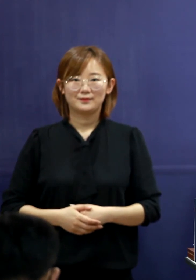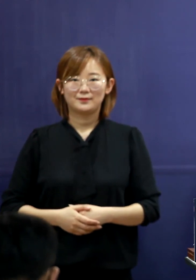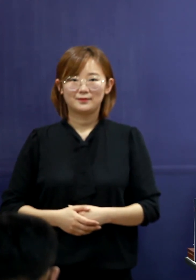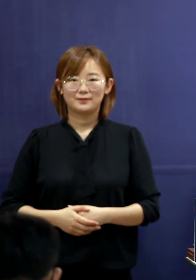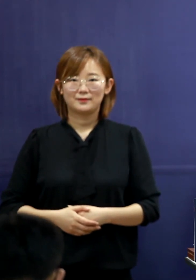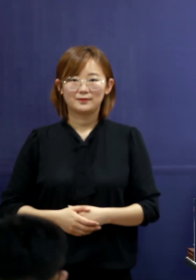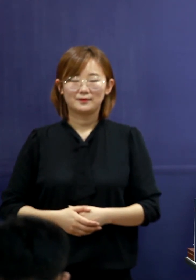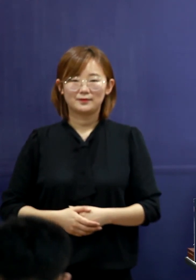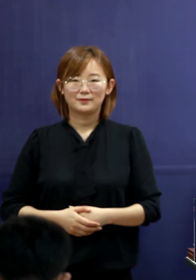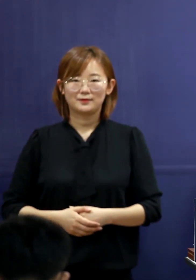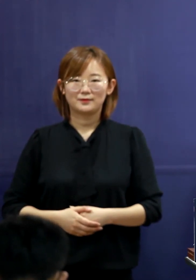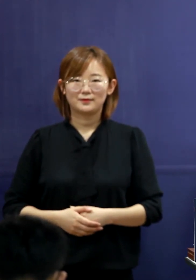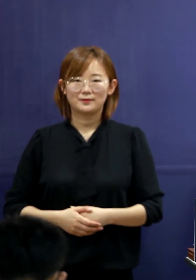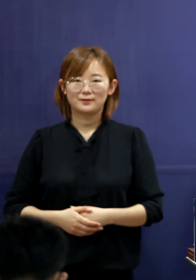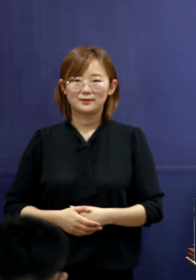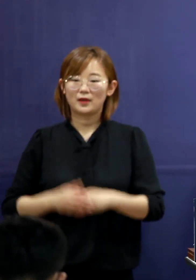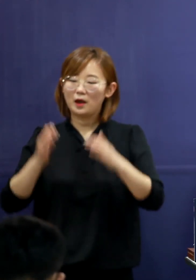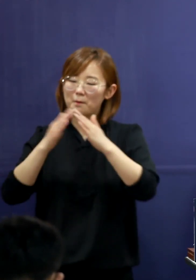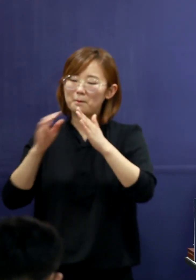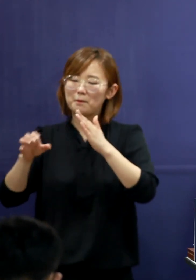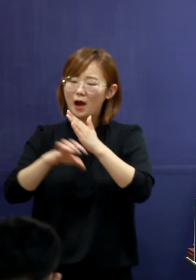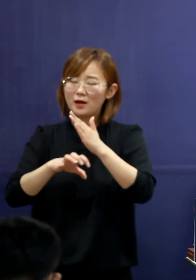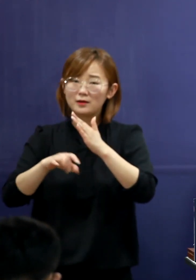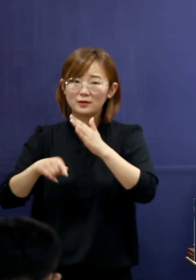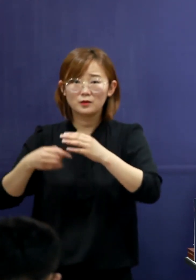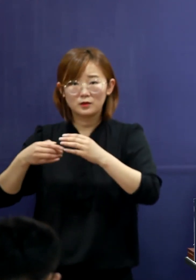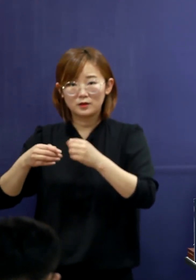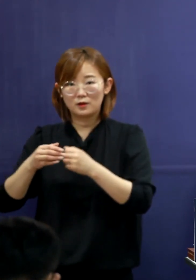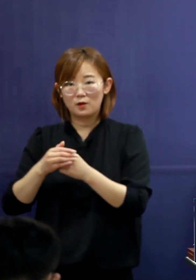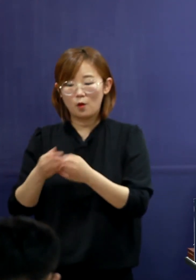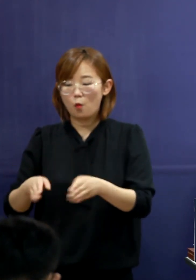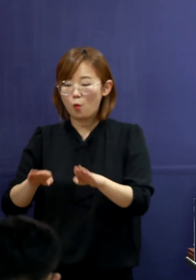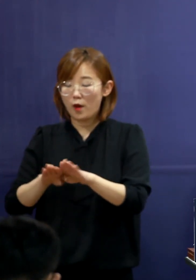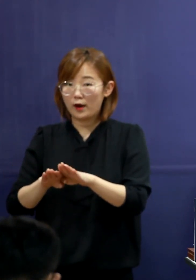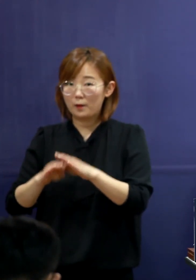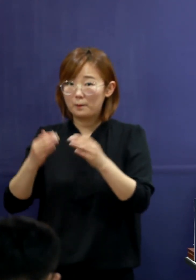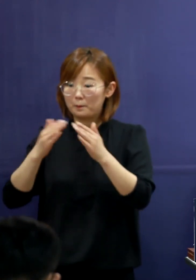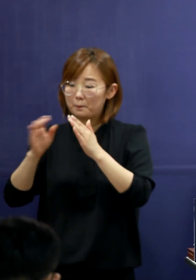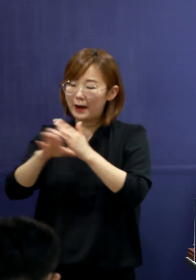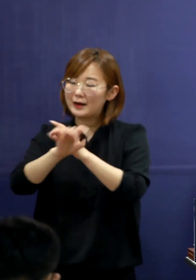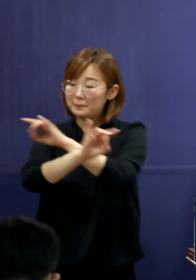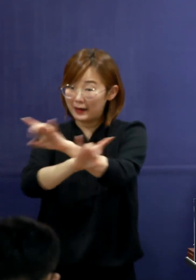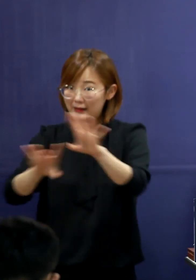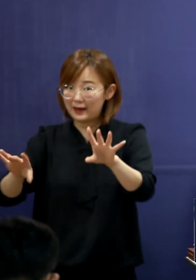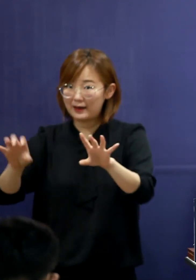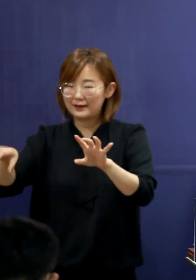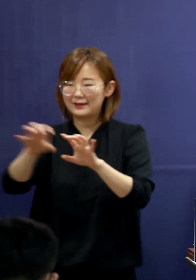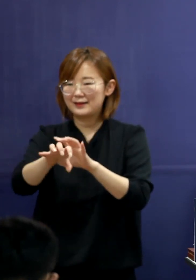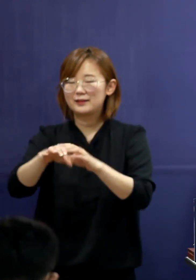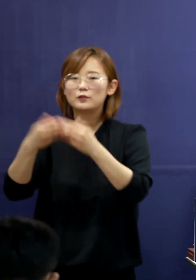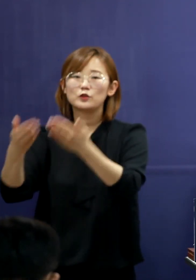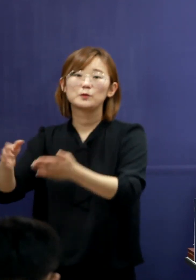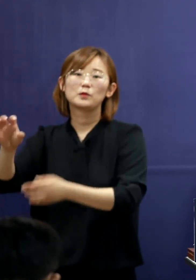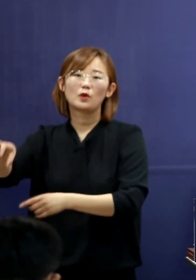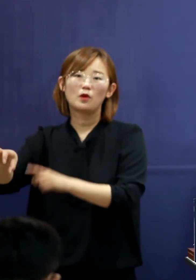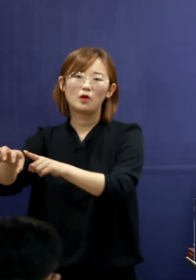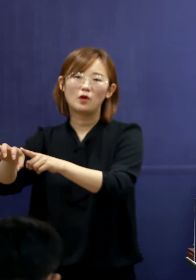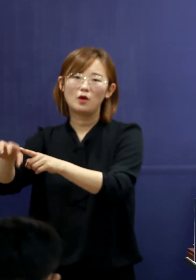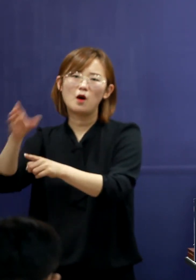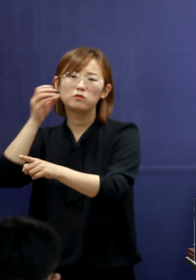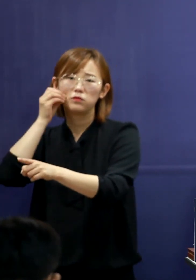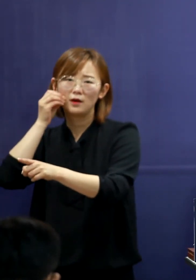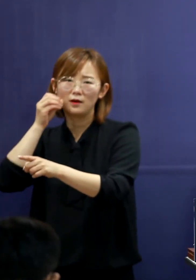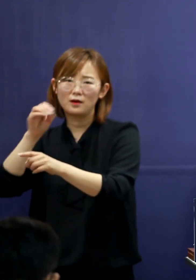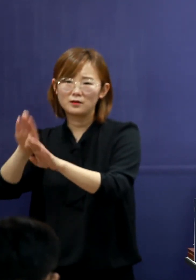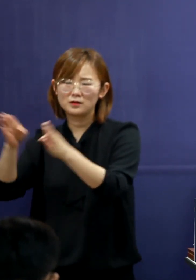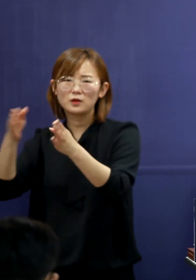마을회관을 이제 무더위 쉼터로 쓰지 못하게 되게 되면은 거기에 따라서 이제 별도로 저희가 좀